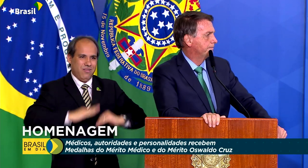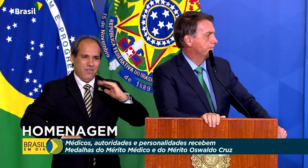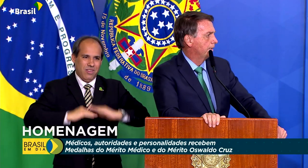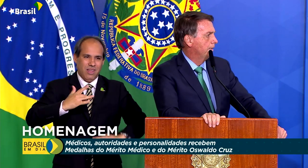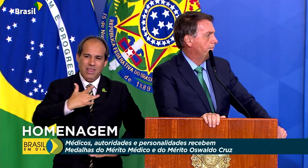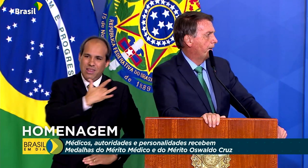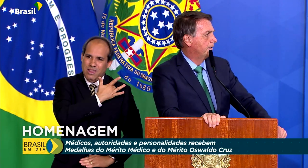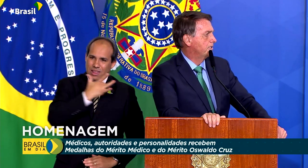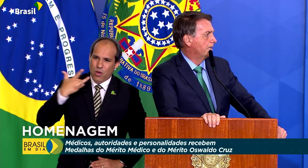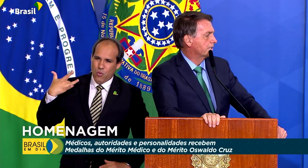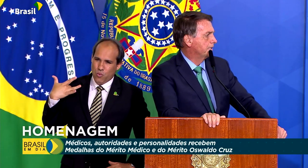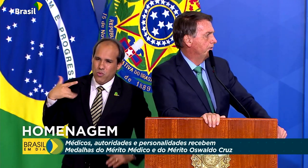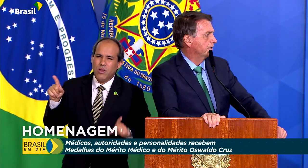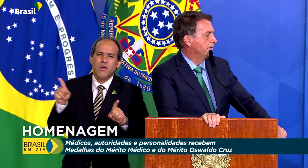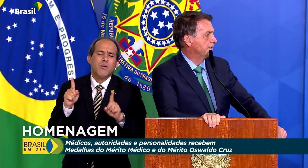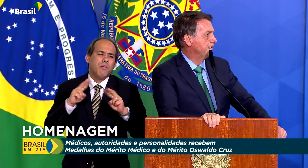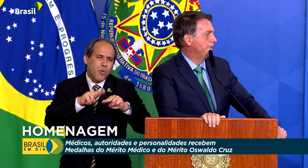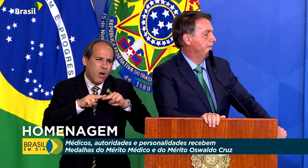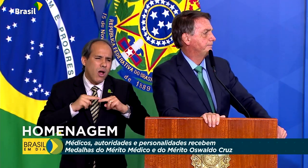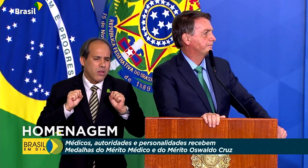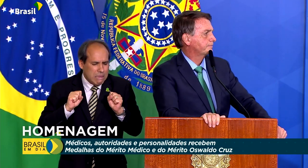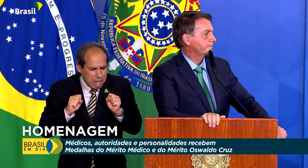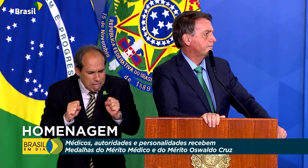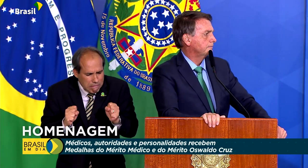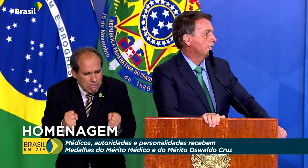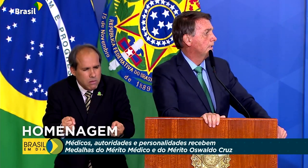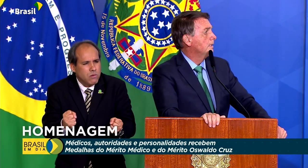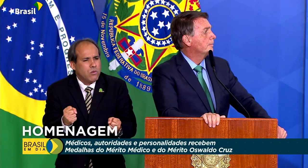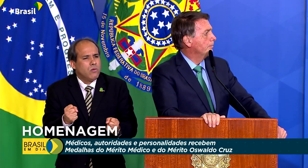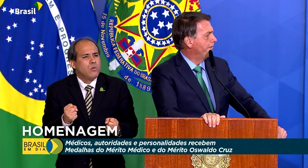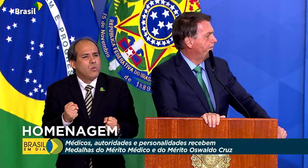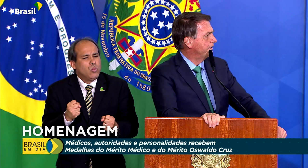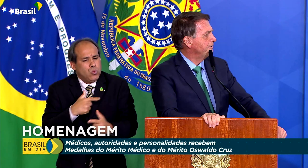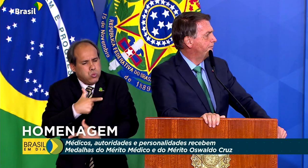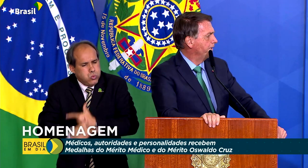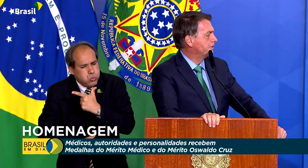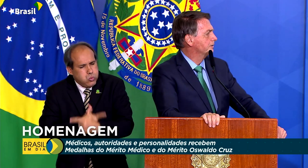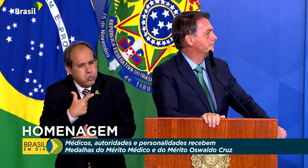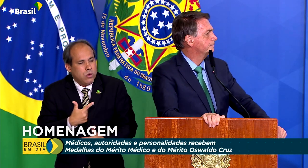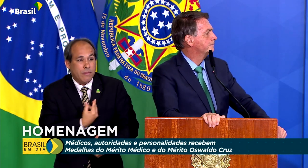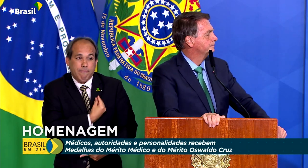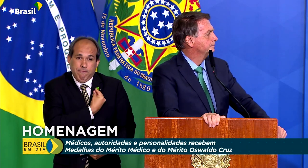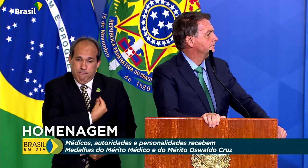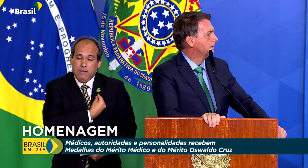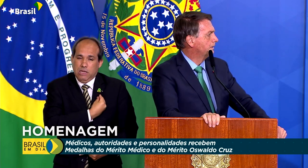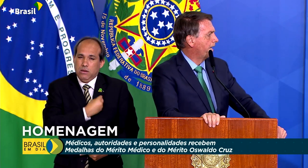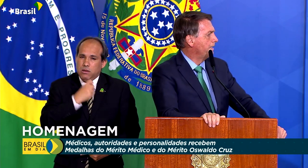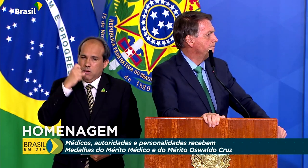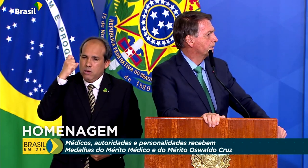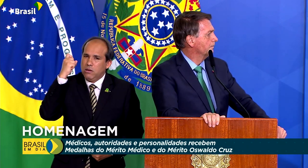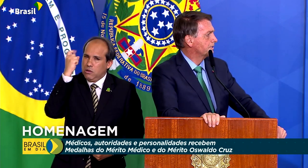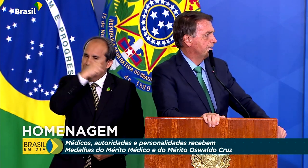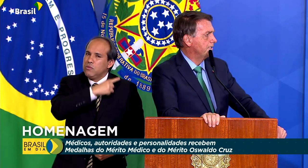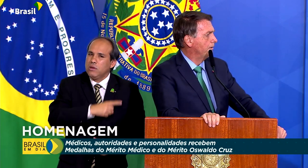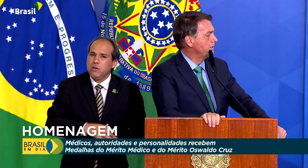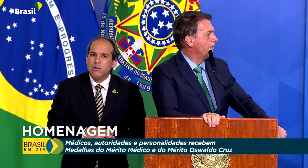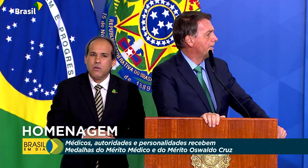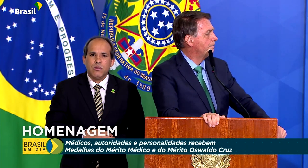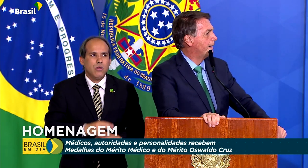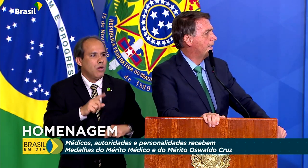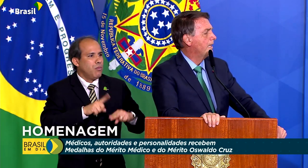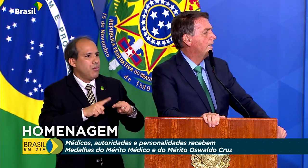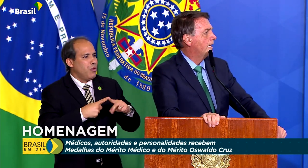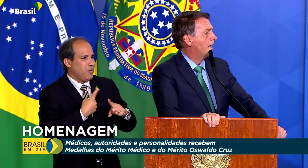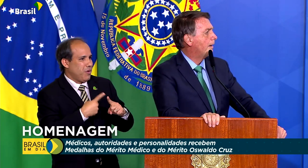de saúde e a ação que vocês têm e por uma vida é difícil que tem Por que